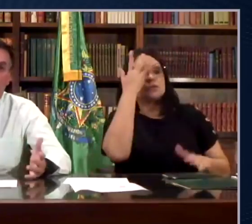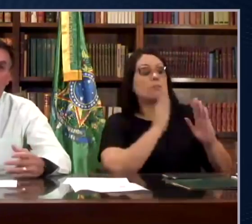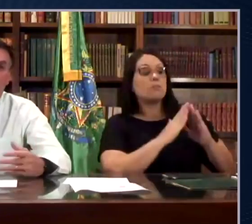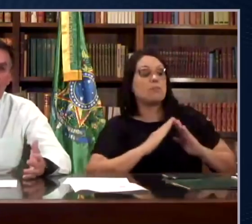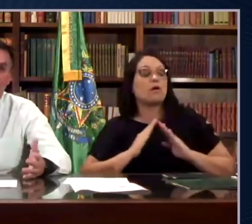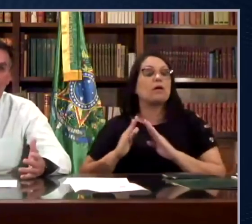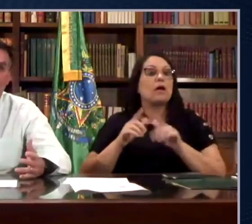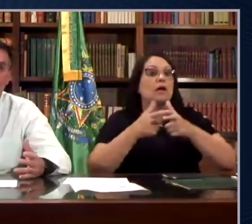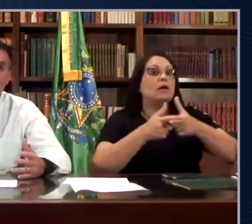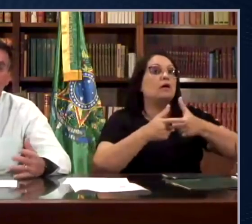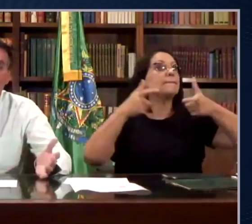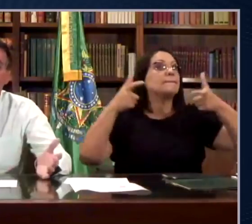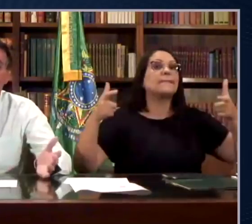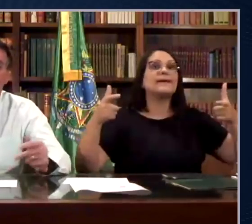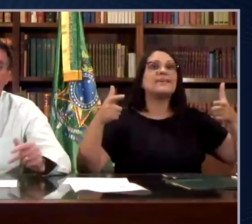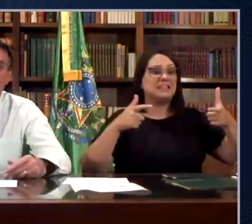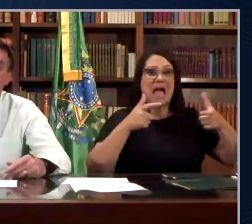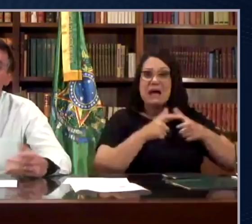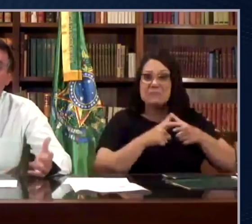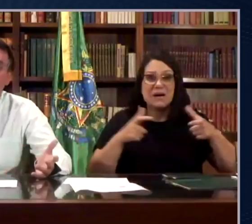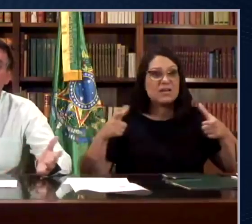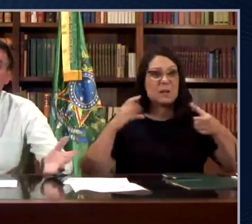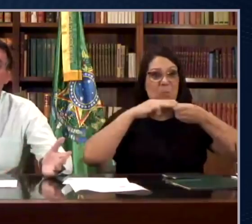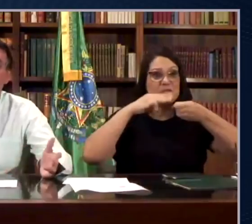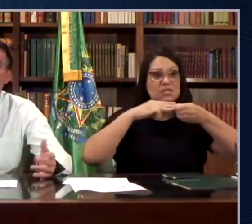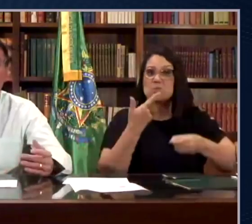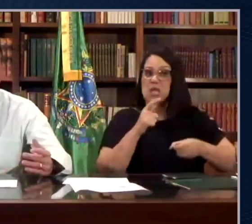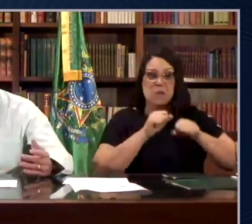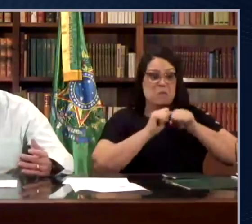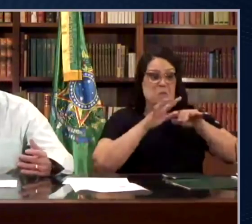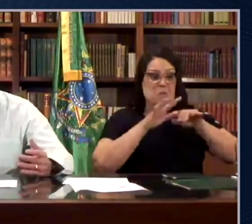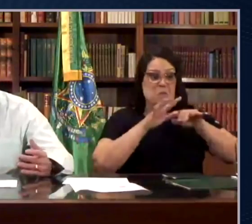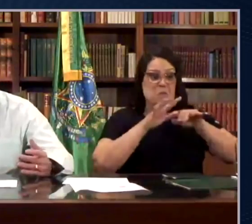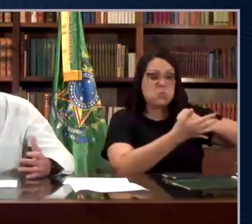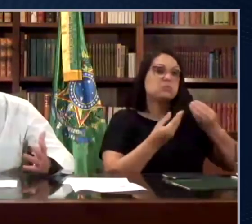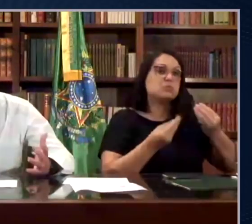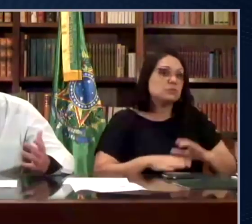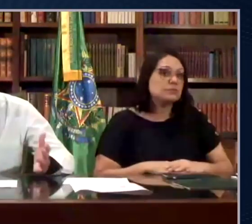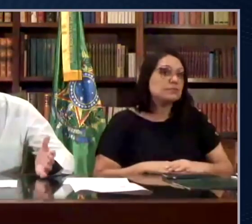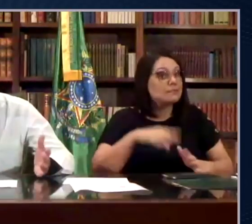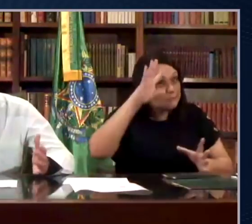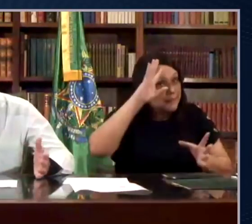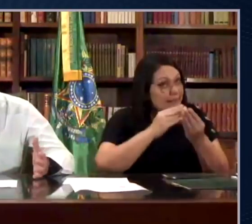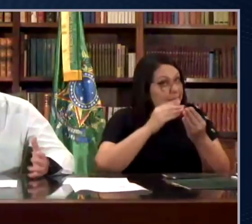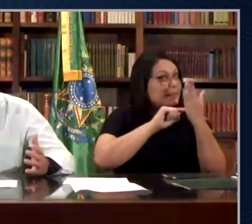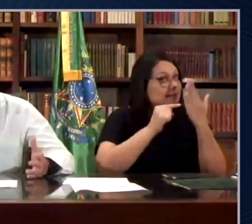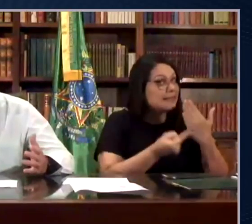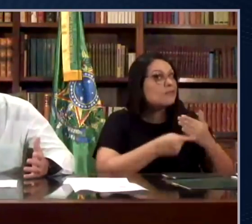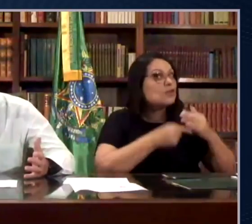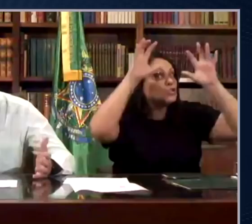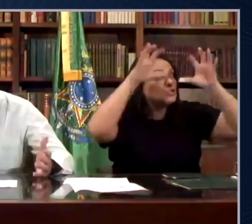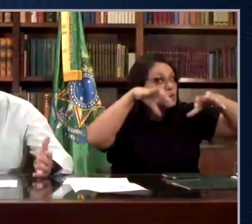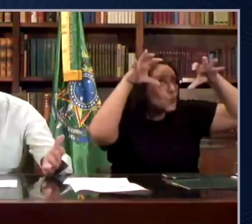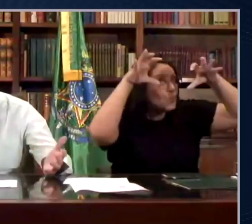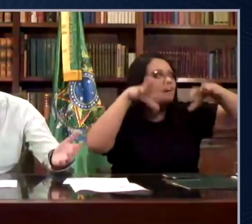município. A grande maioria, a massa, não chegou nada lá ainda. É a nossa preocupação. Como essa chuva vai ter que molhar por